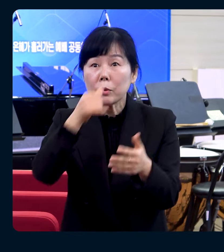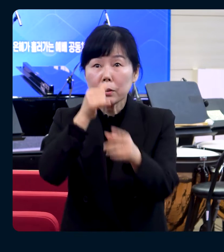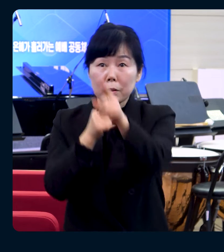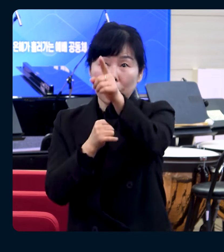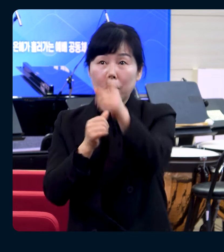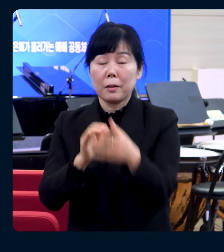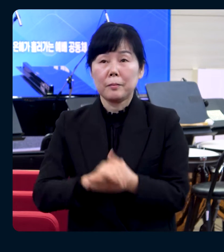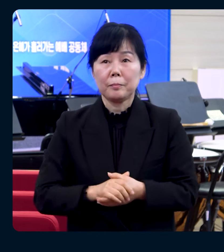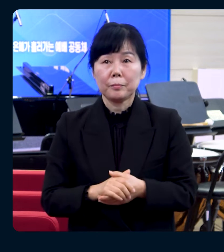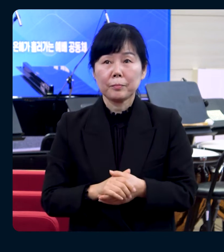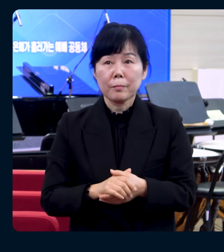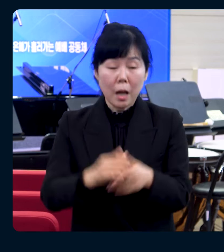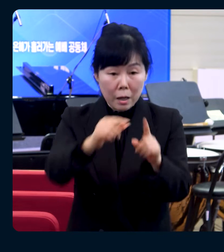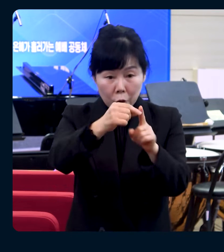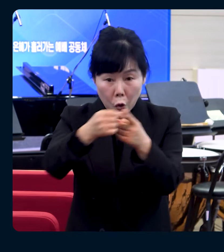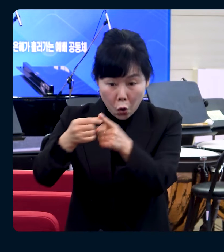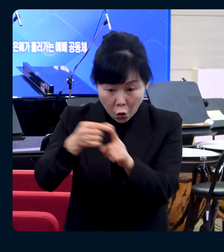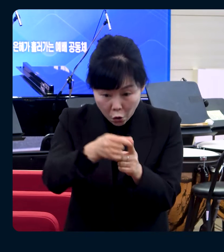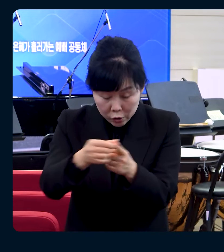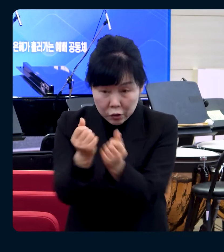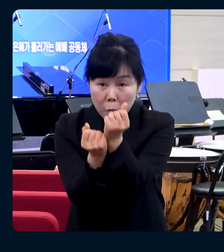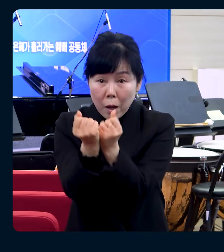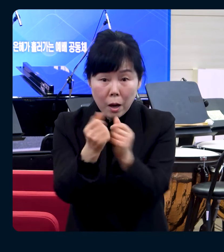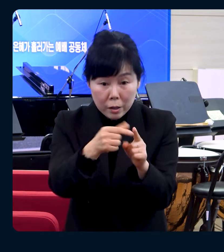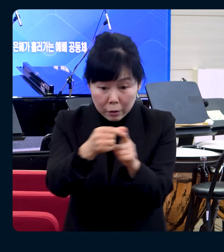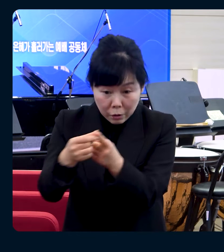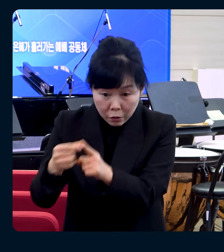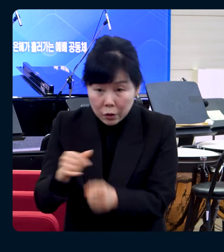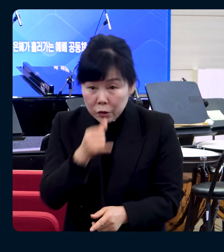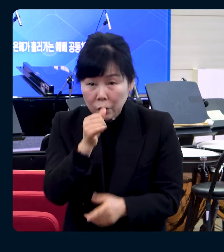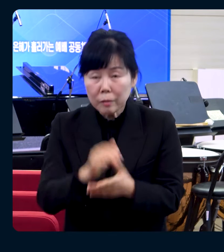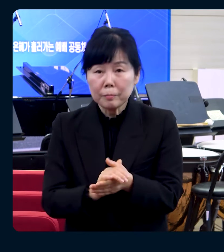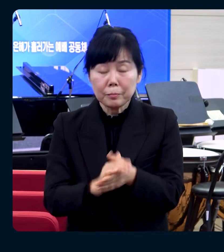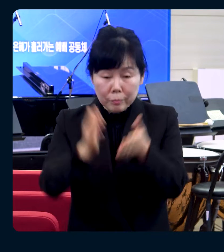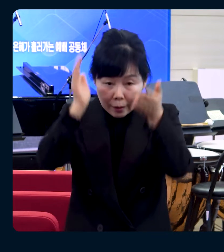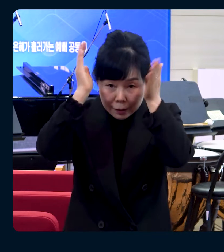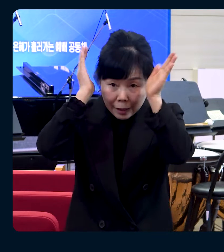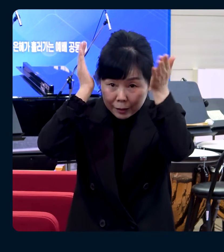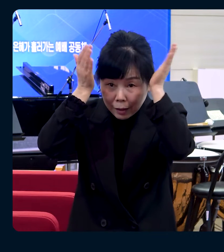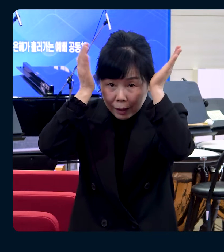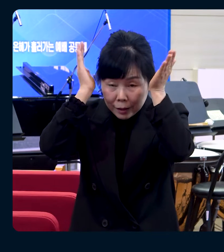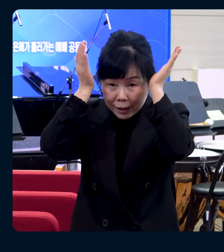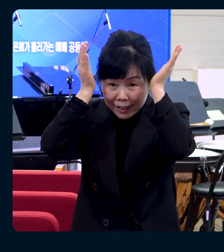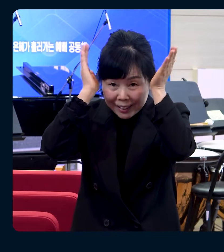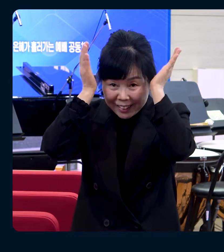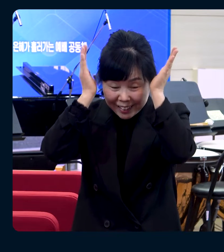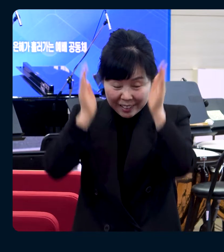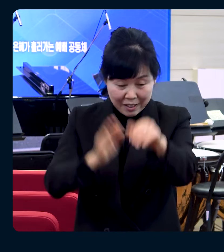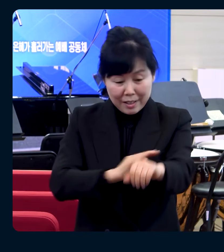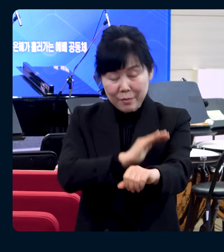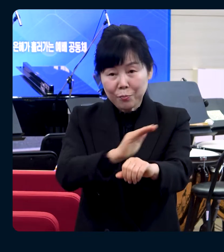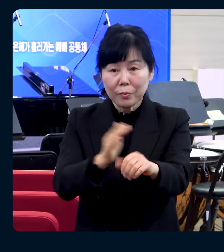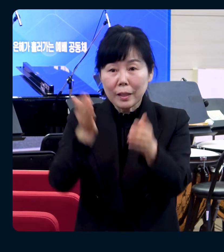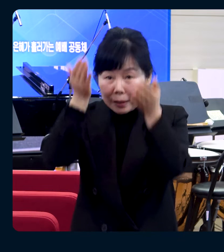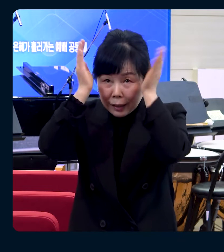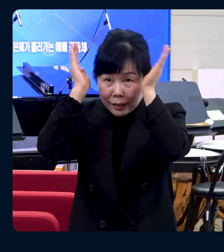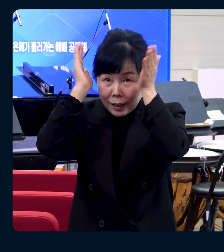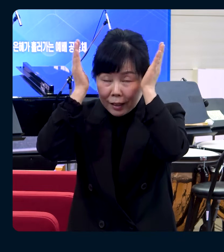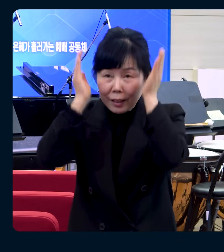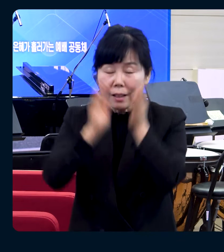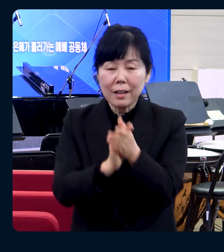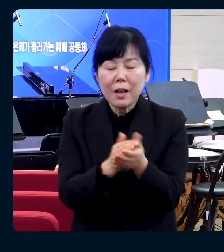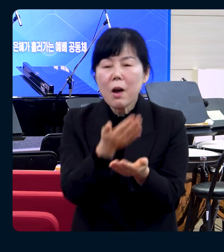밑에 보면 글들이 있는데 거기 보니까 이렇게 돼 있는 거예요. 당나귀의 여러 가지 상품, 특별히 이 얼굴